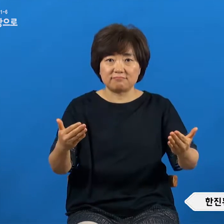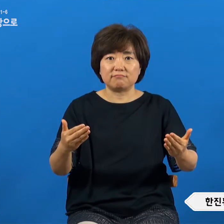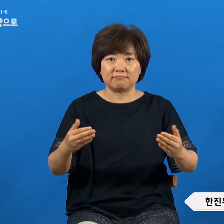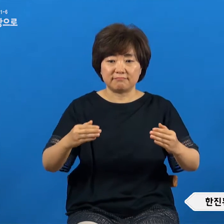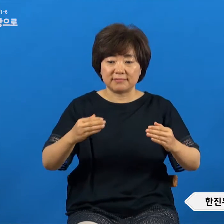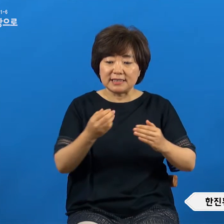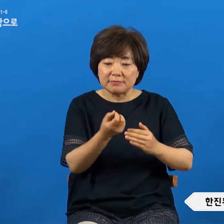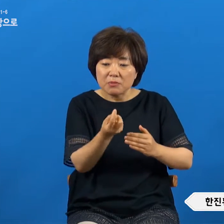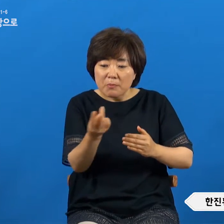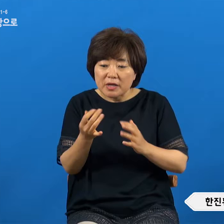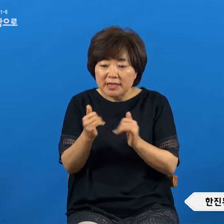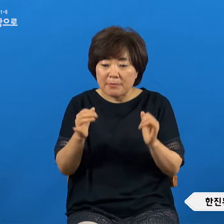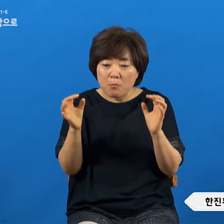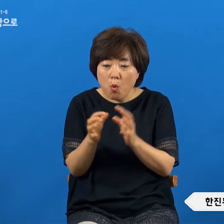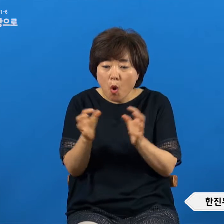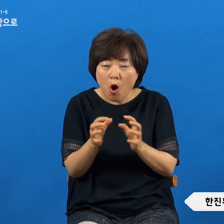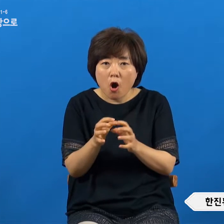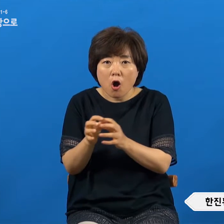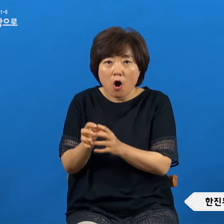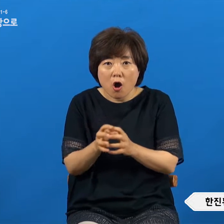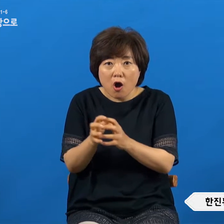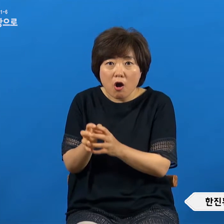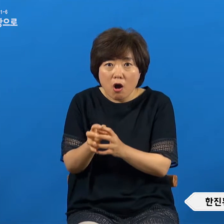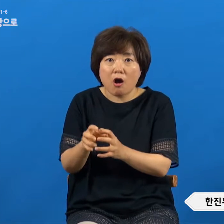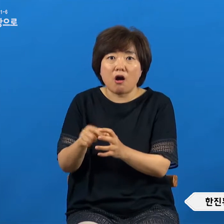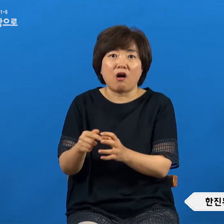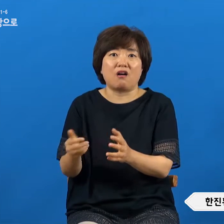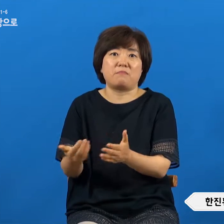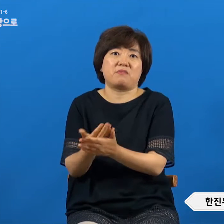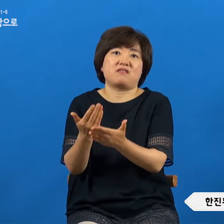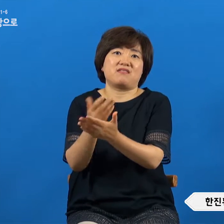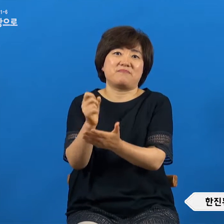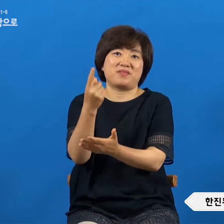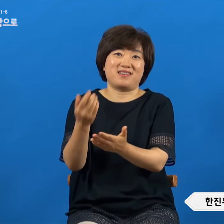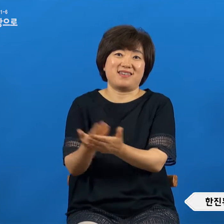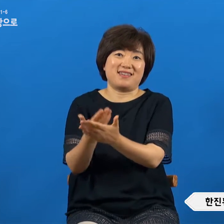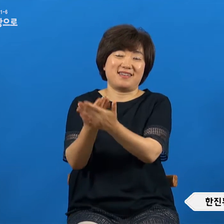있었기 때문에 문명이 새롭게 싹틀 수 있었다는 것입니다.